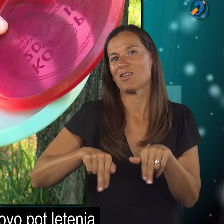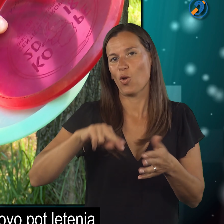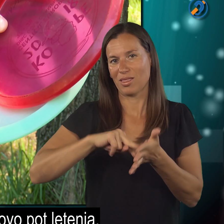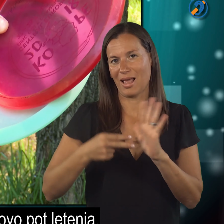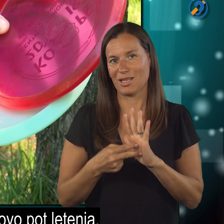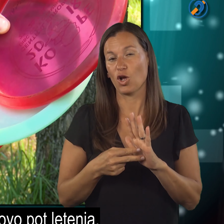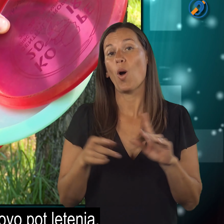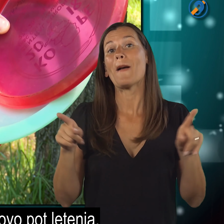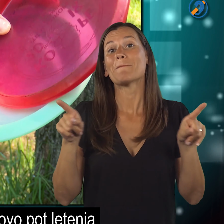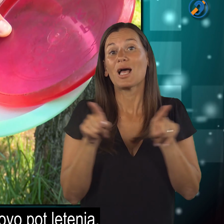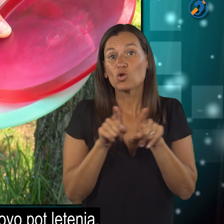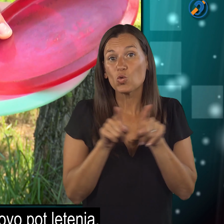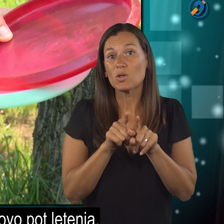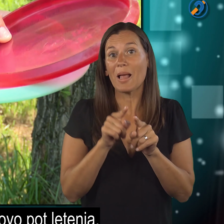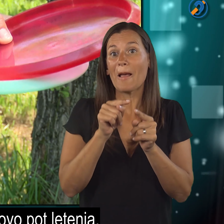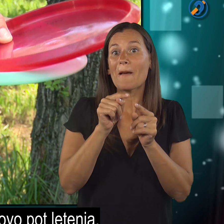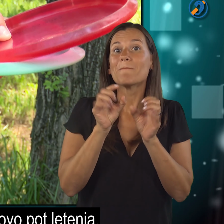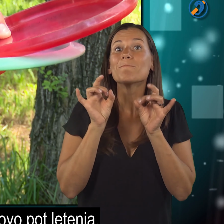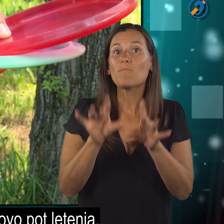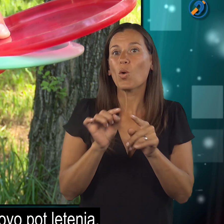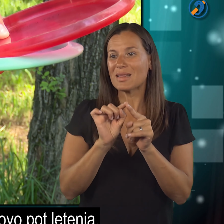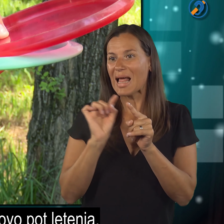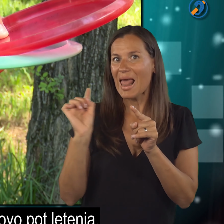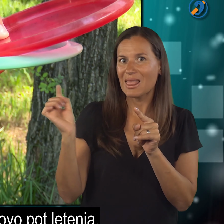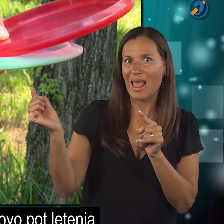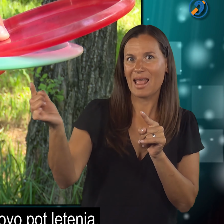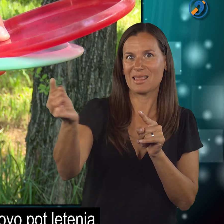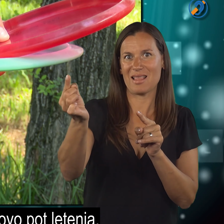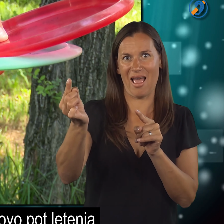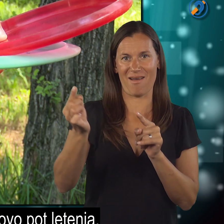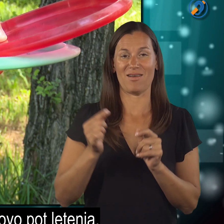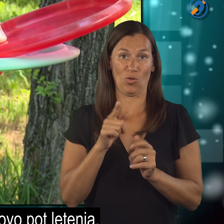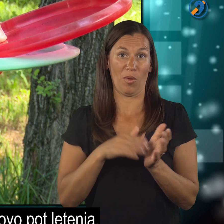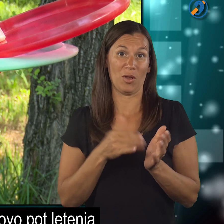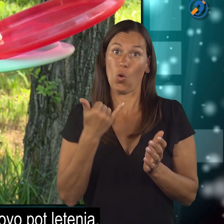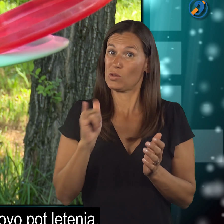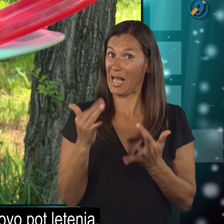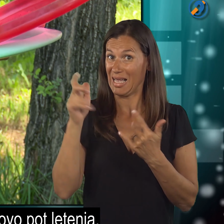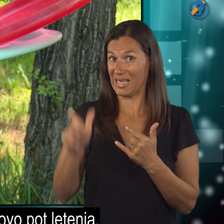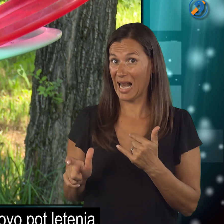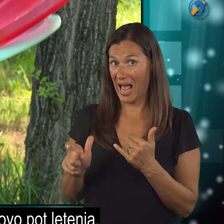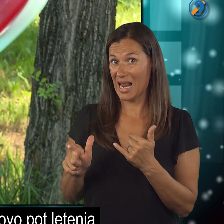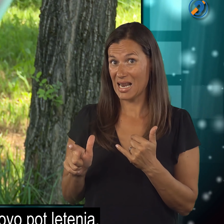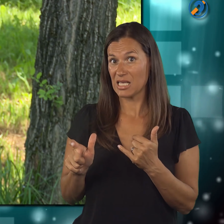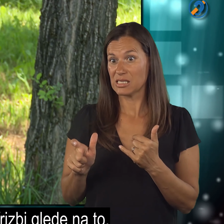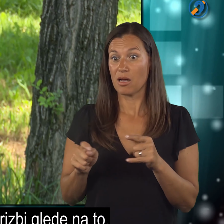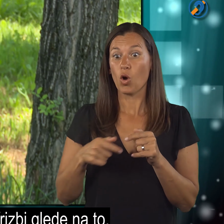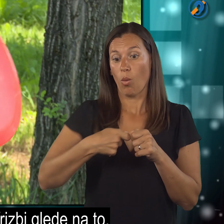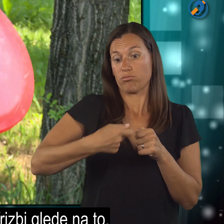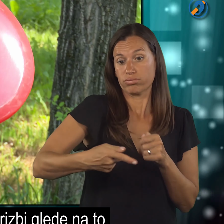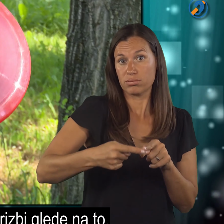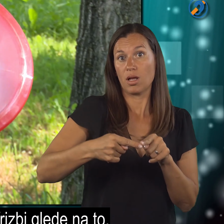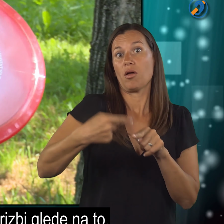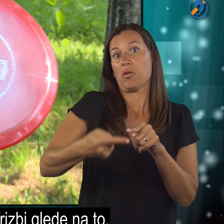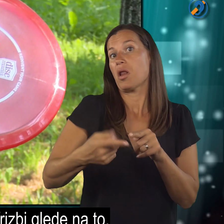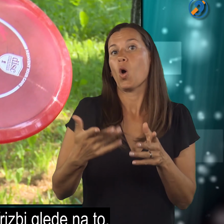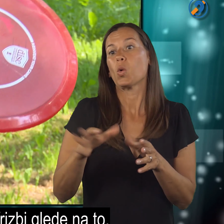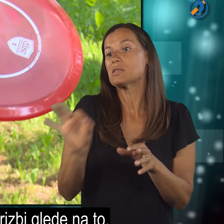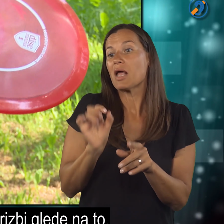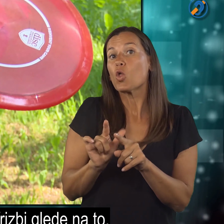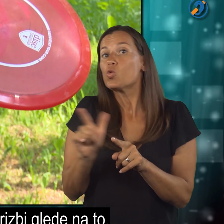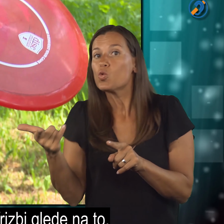in predvsem njihovo pot letenja v letu. Se pravi, vsak igralec med vsakim naslednjim metu izbere drugi frisbee